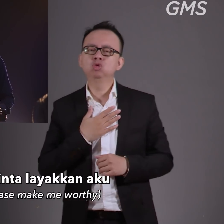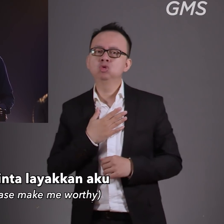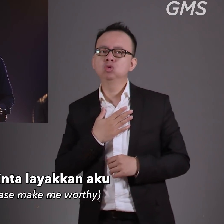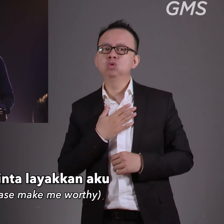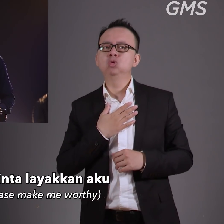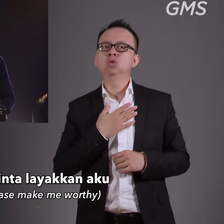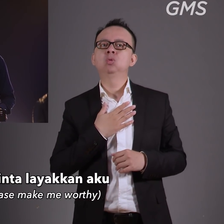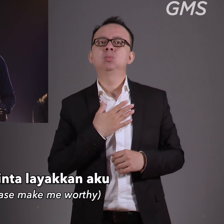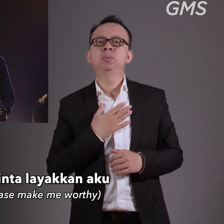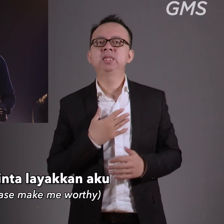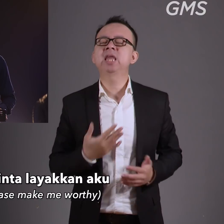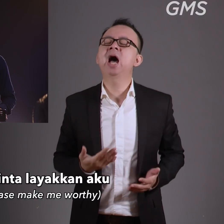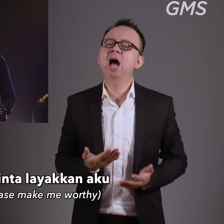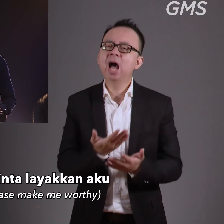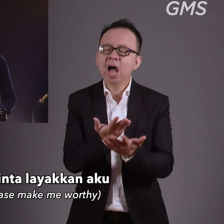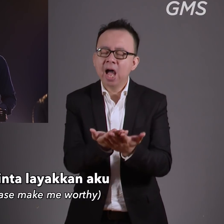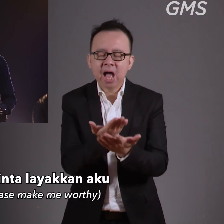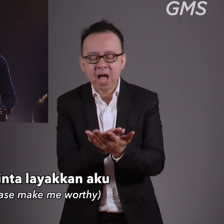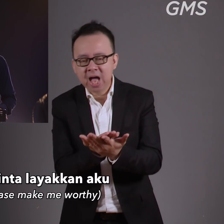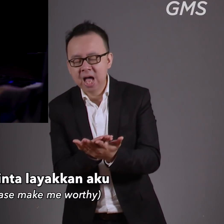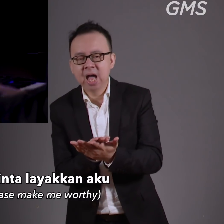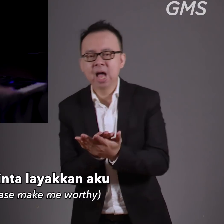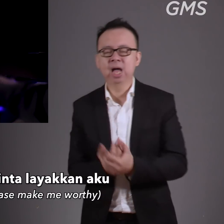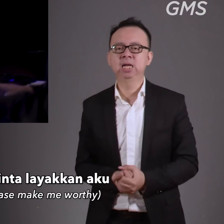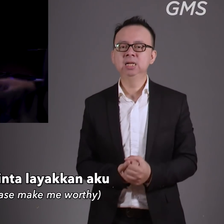Bapakku pinta